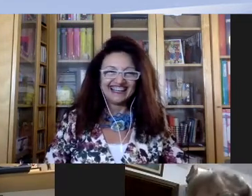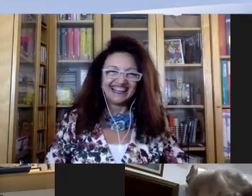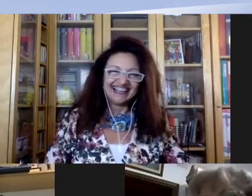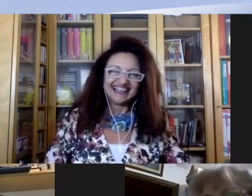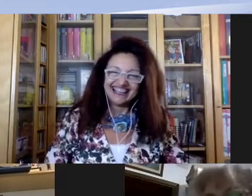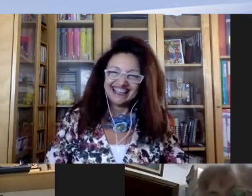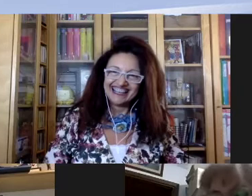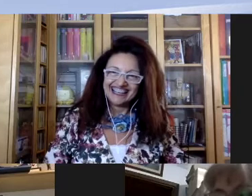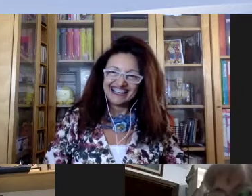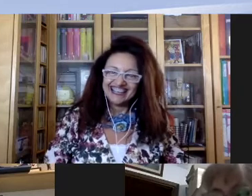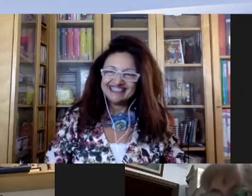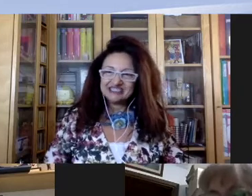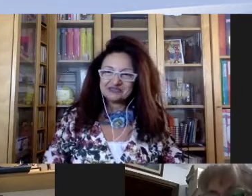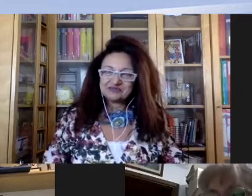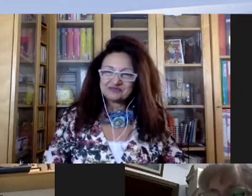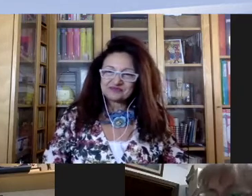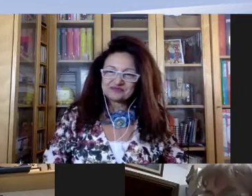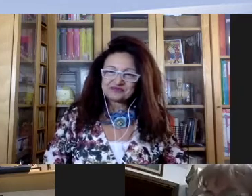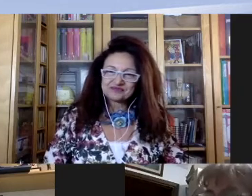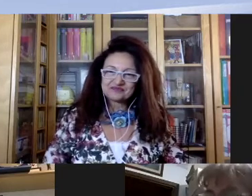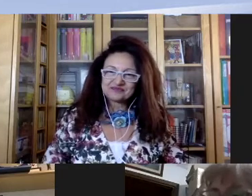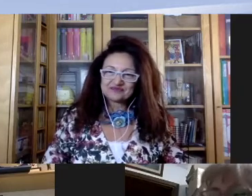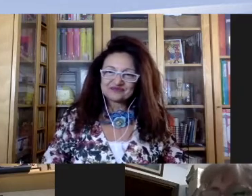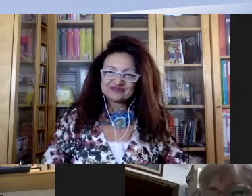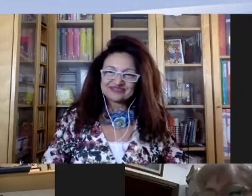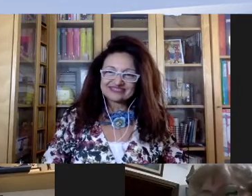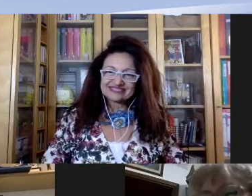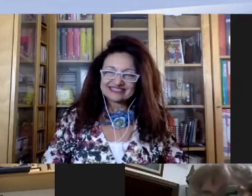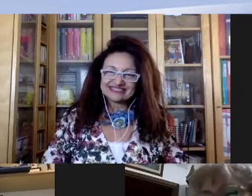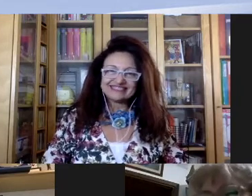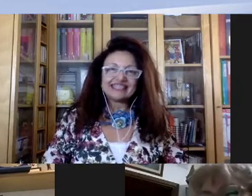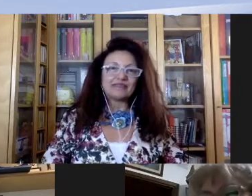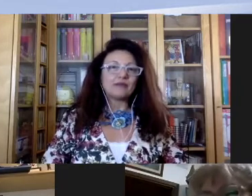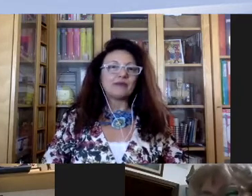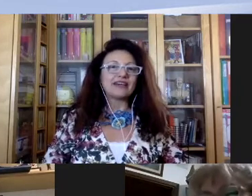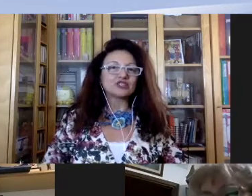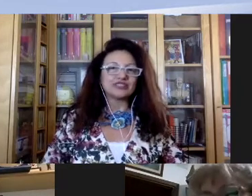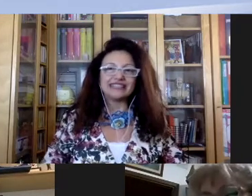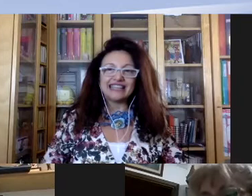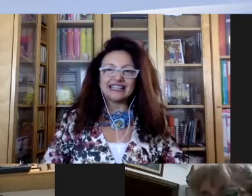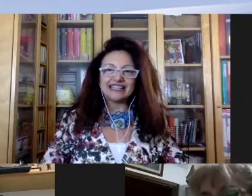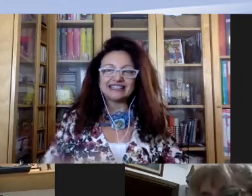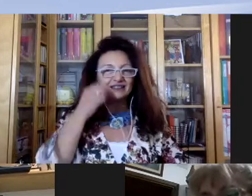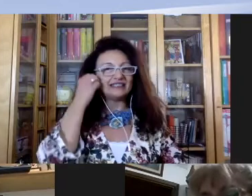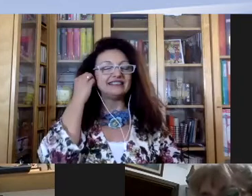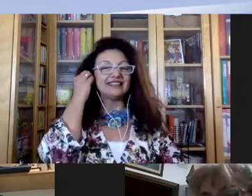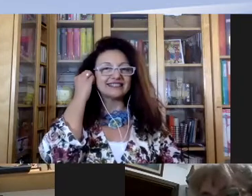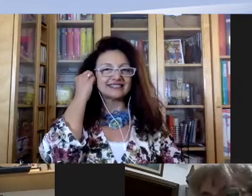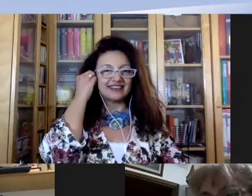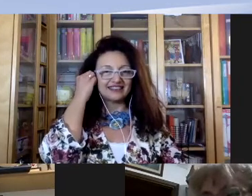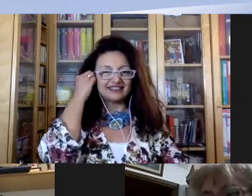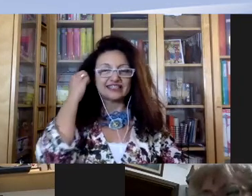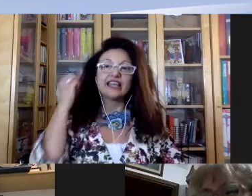visto che effettivamente è un attrezzo. Aspettate che vado a recuperare intanto il necessaire.